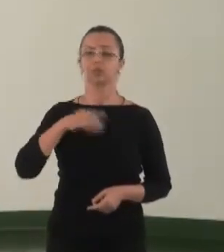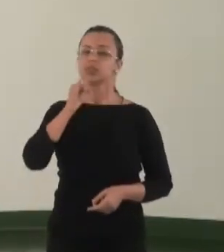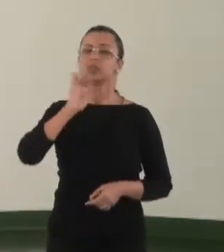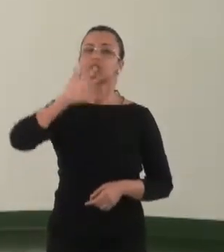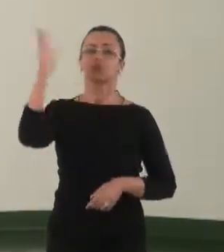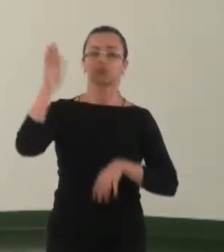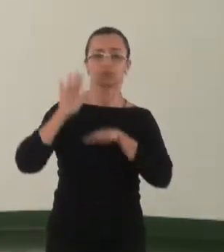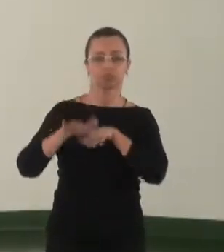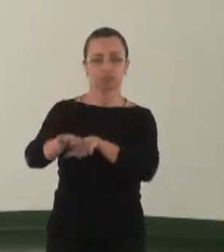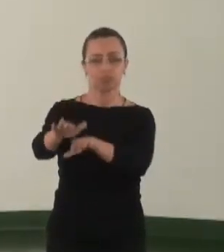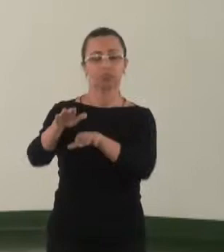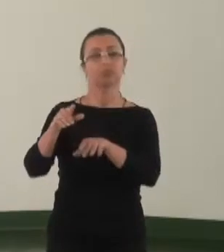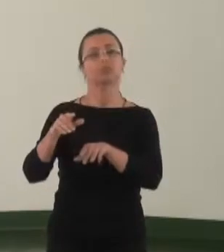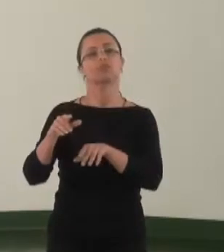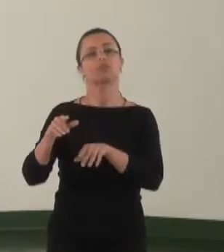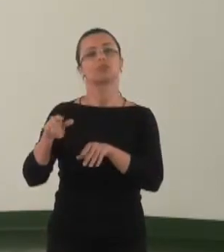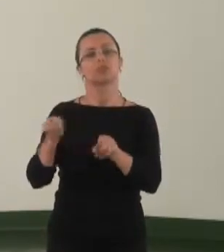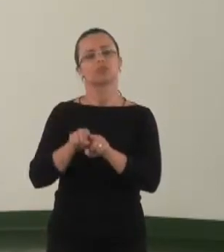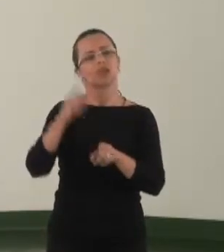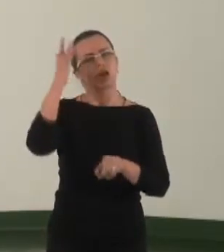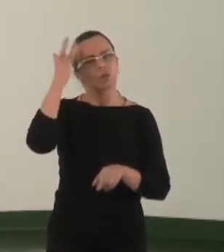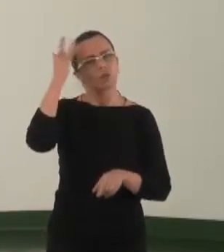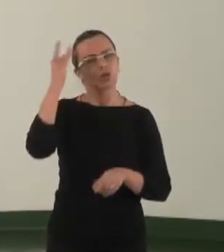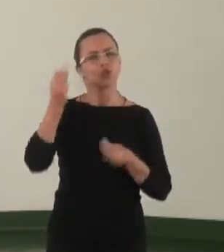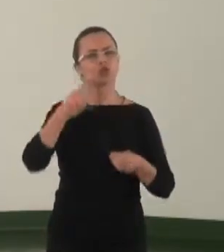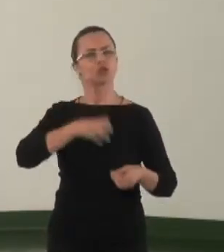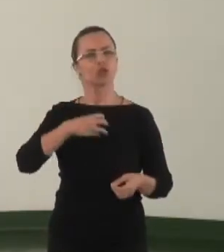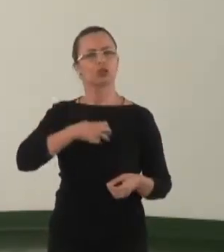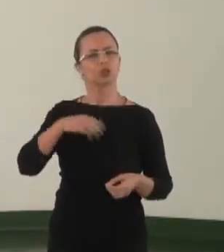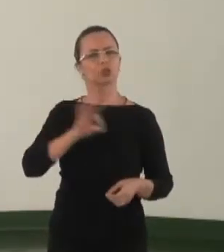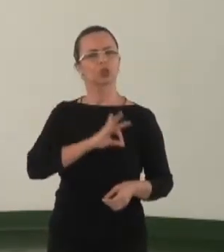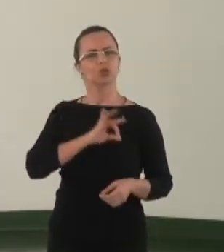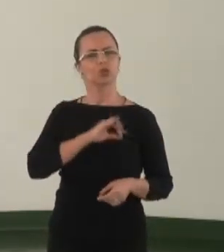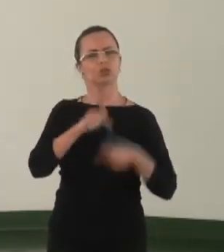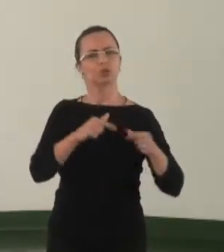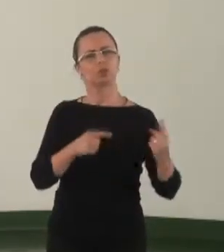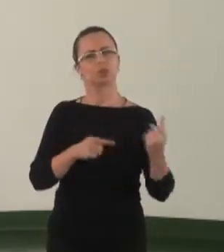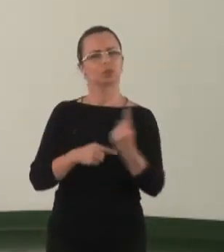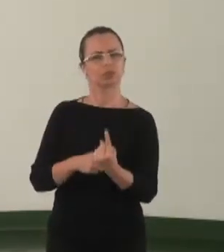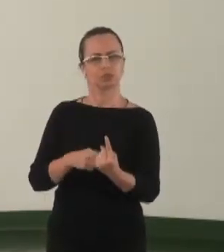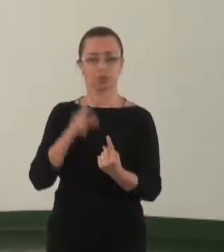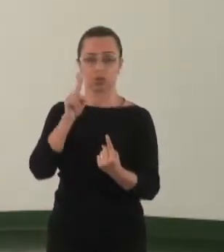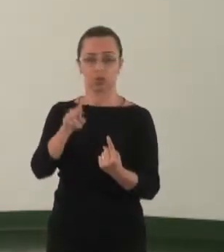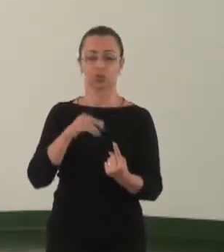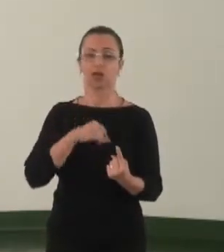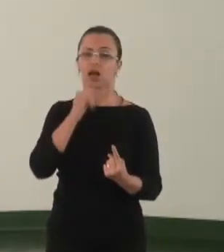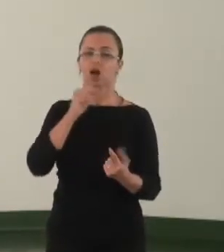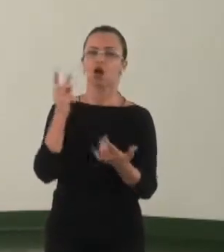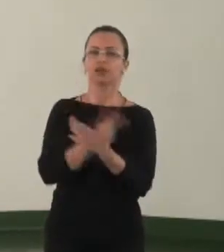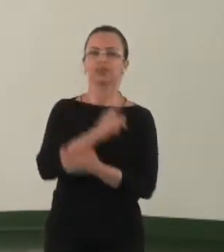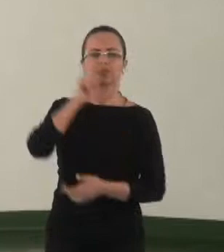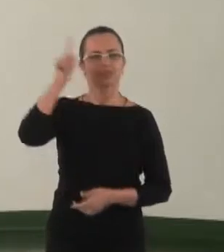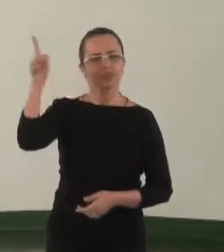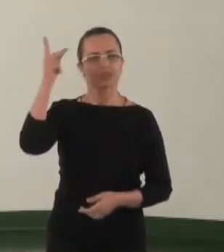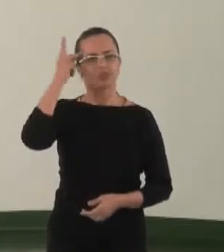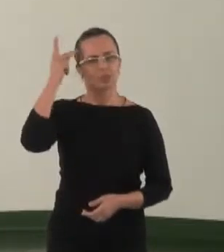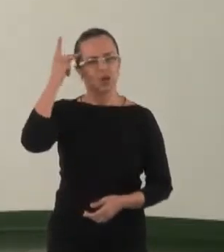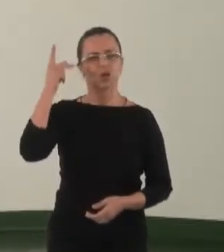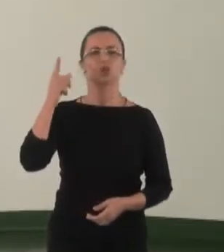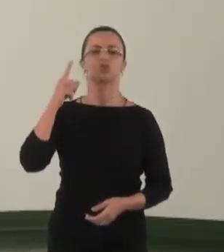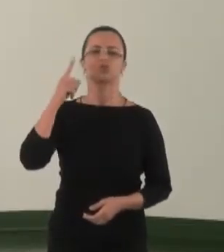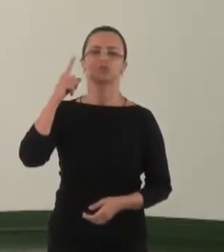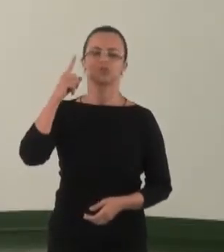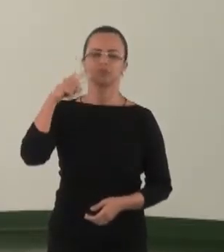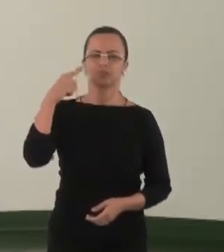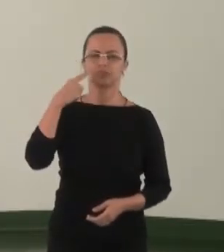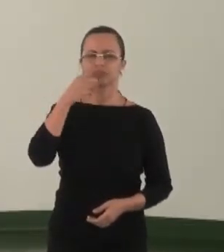manifestações e abordagens policiais no cotidiano. Há exemplo de como fez a Defensoria Pública do Estado de São Paulo, que entrou